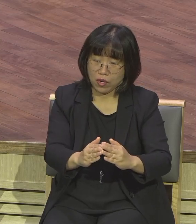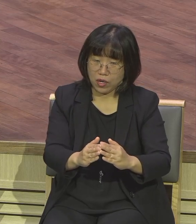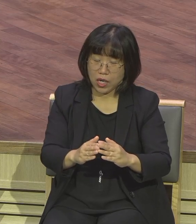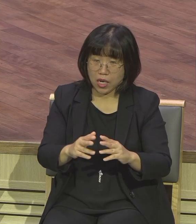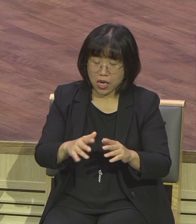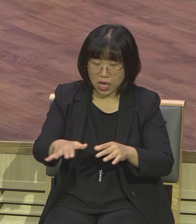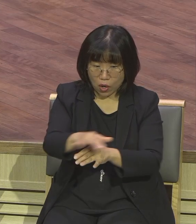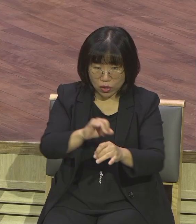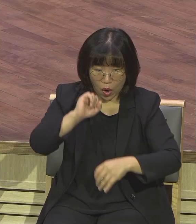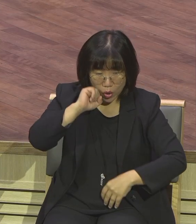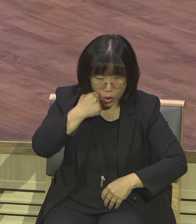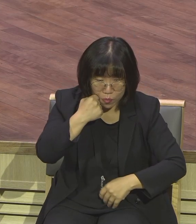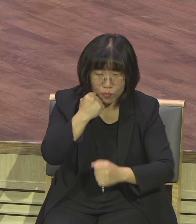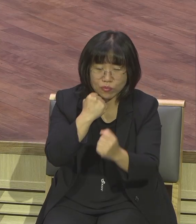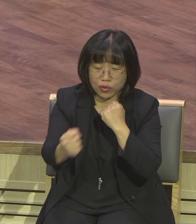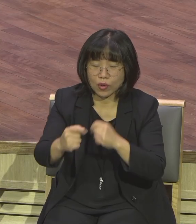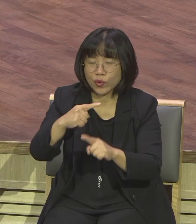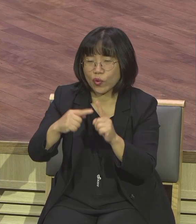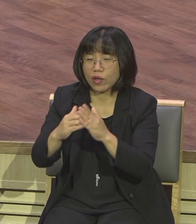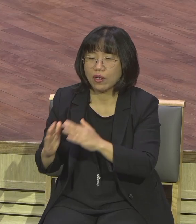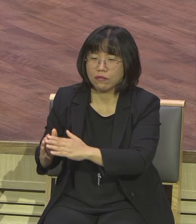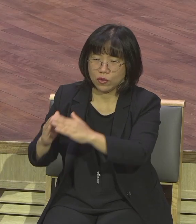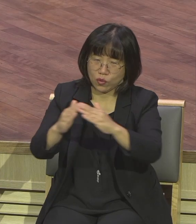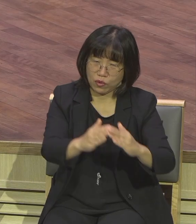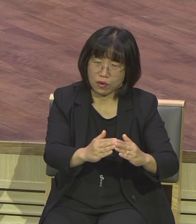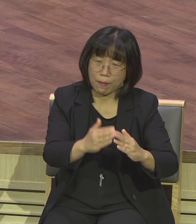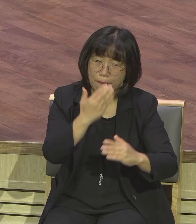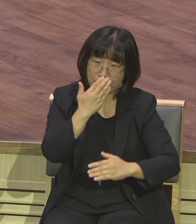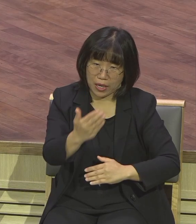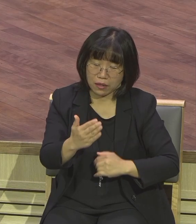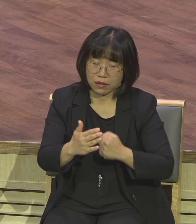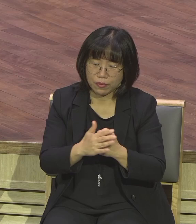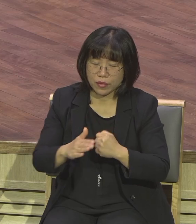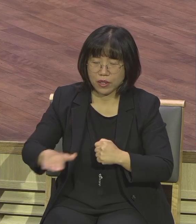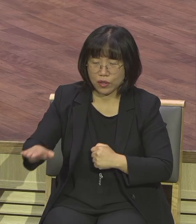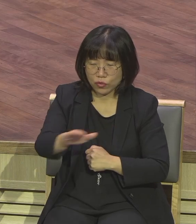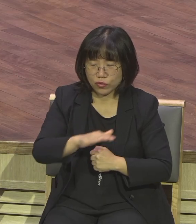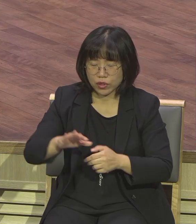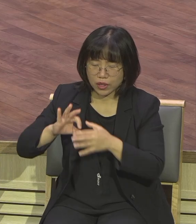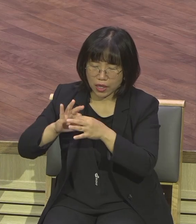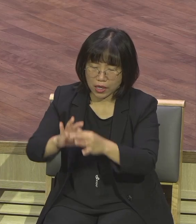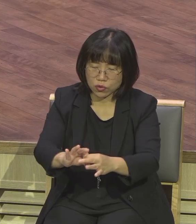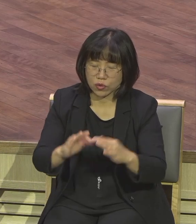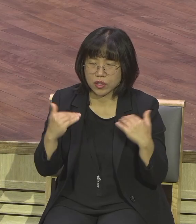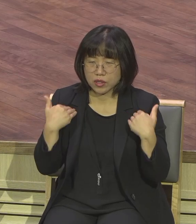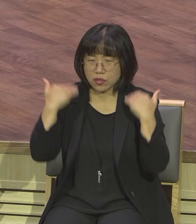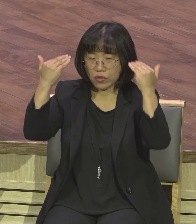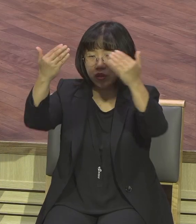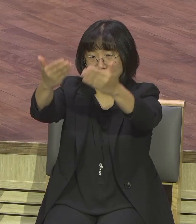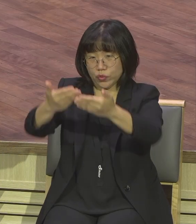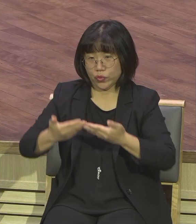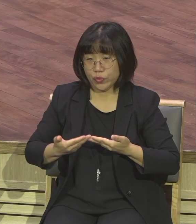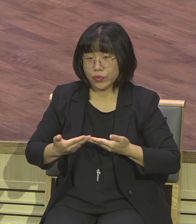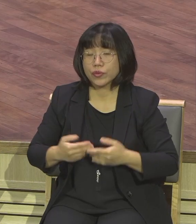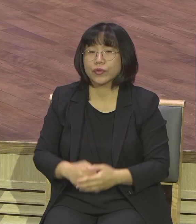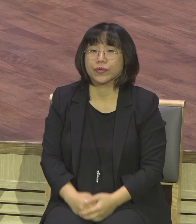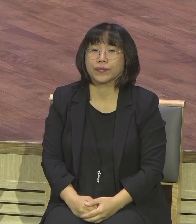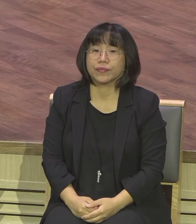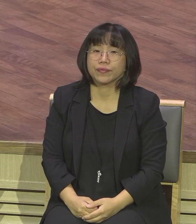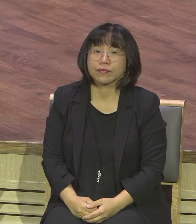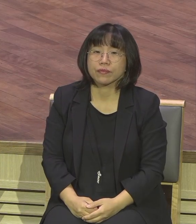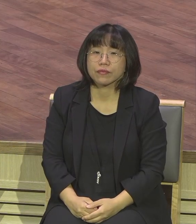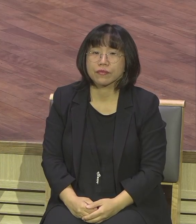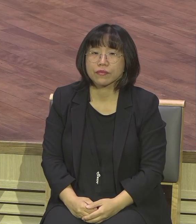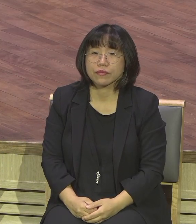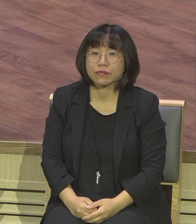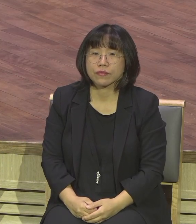사람은 일심여진 지속으로 계속해서 성장시키신다. 왜? 이유 있으니까 이유. 이유